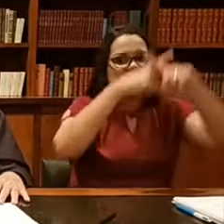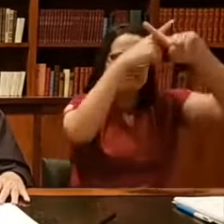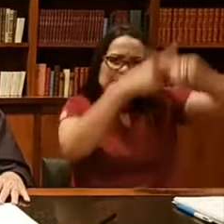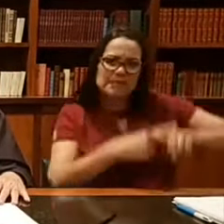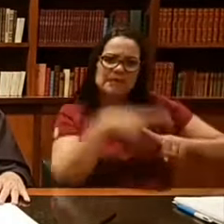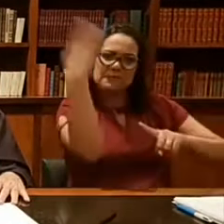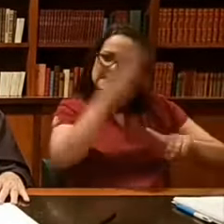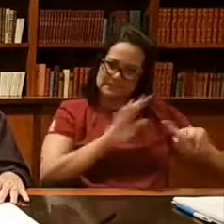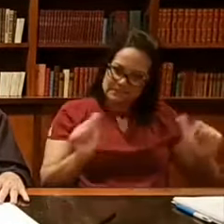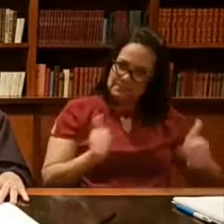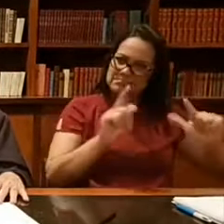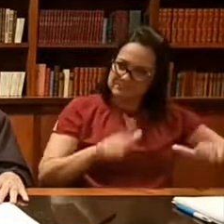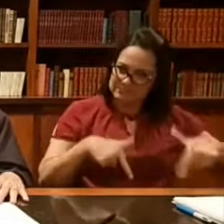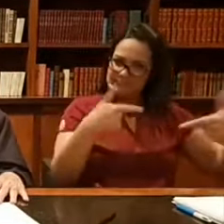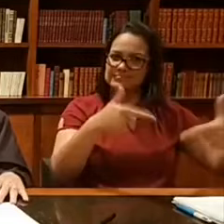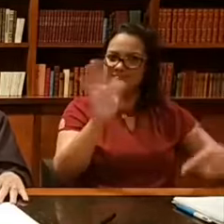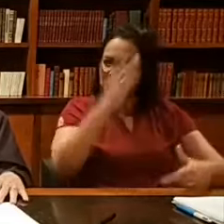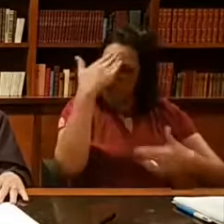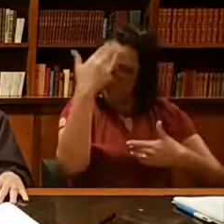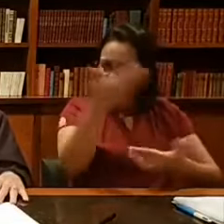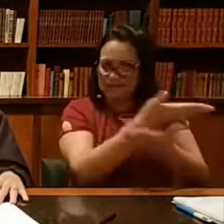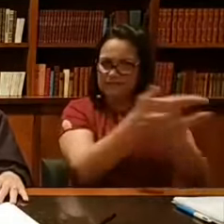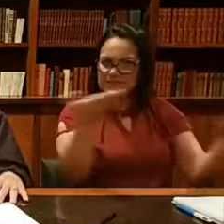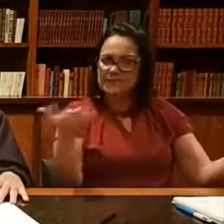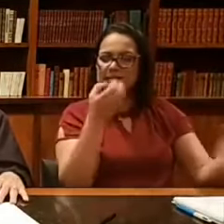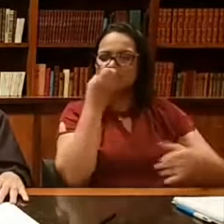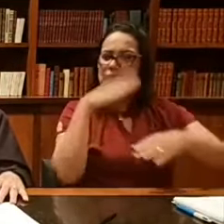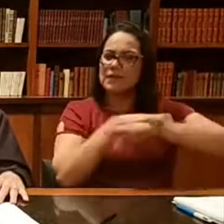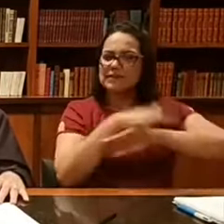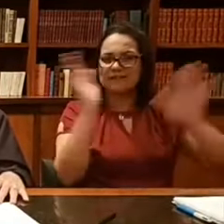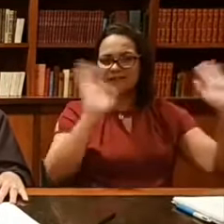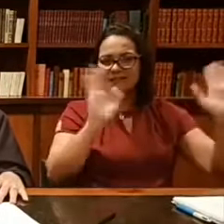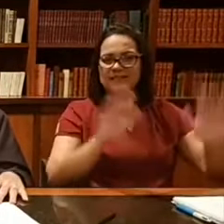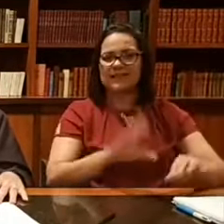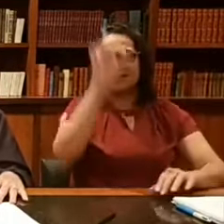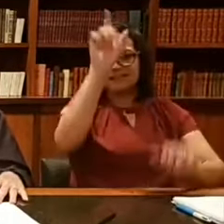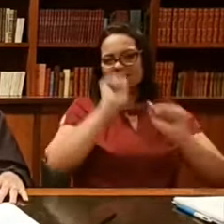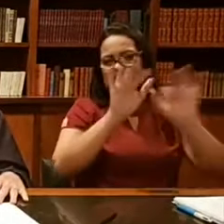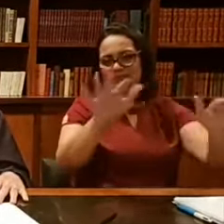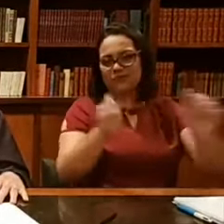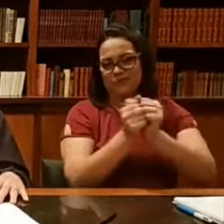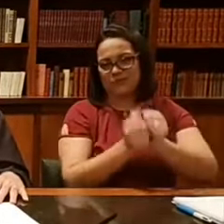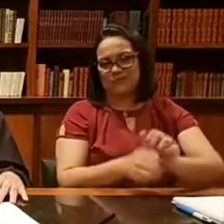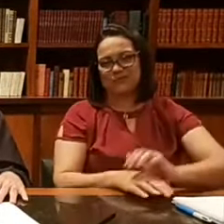em frente, tá certo? Muito obrigado a todos. Boa noite e fique com Deus.